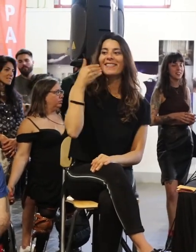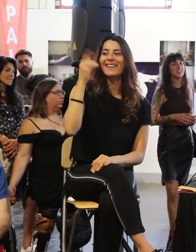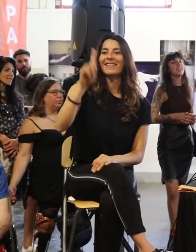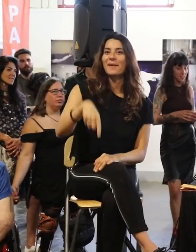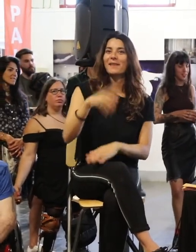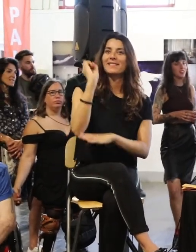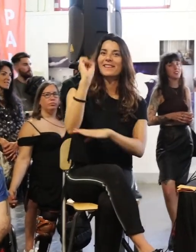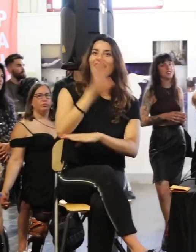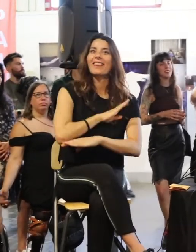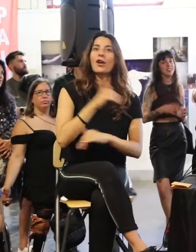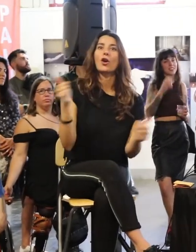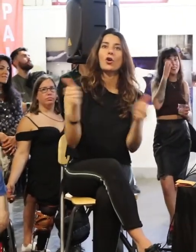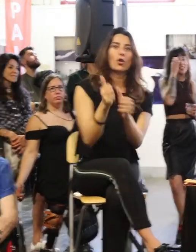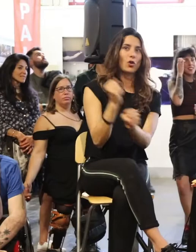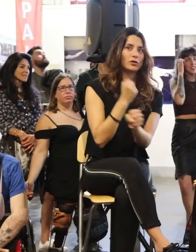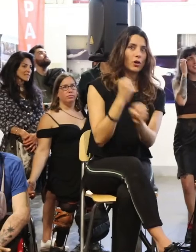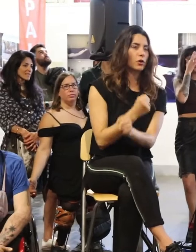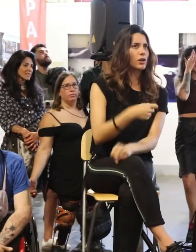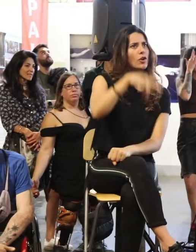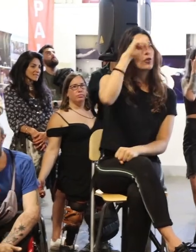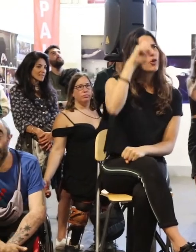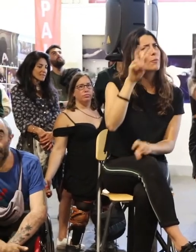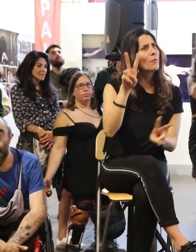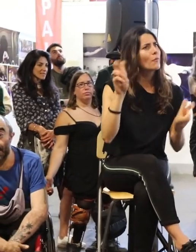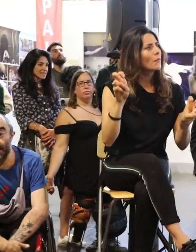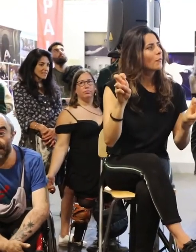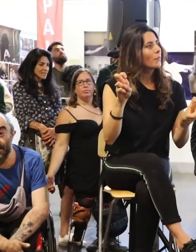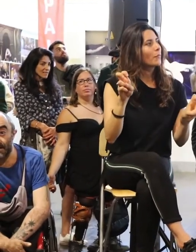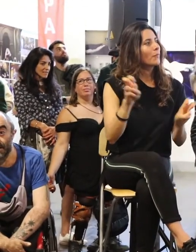me sigues, que se llama...